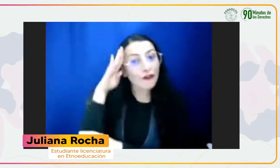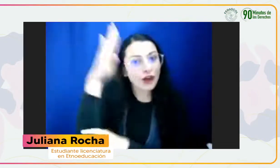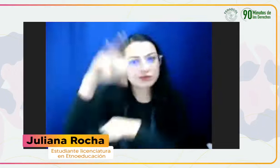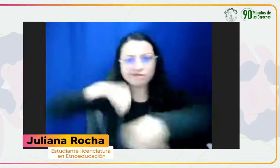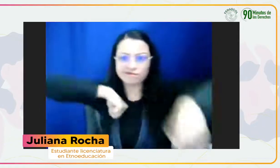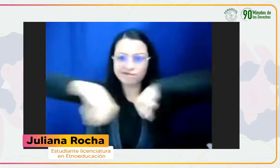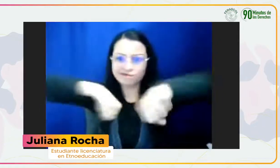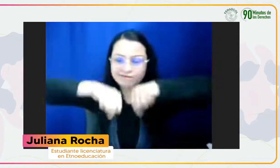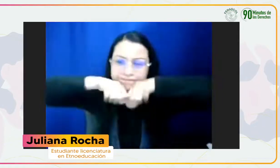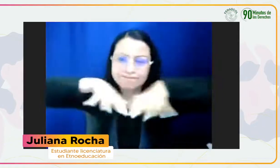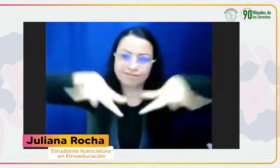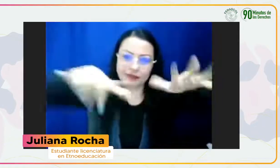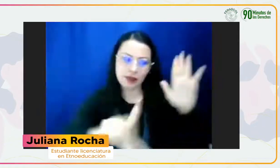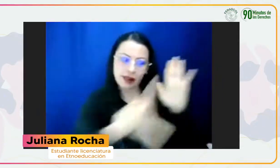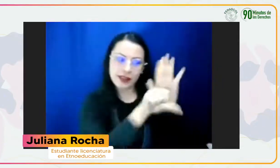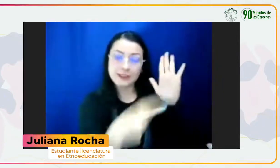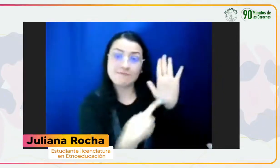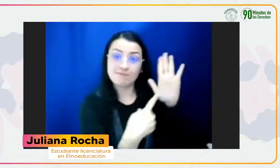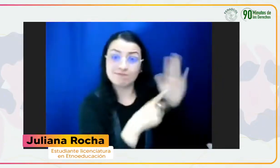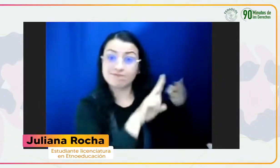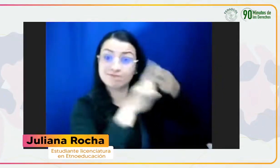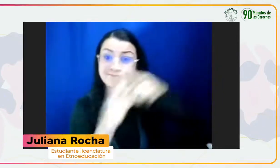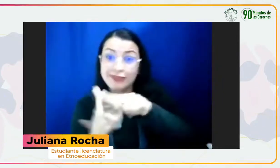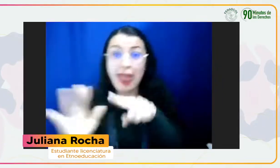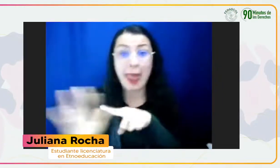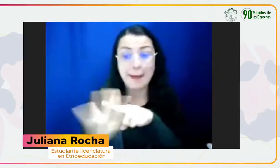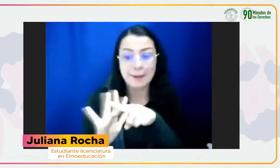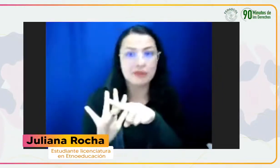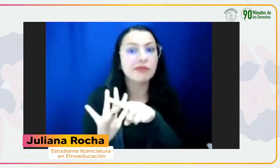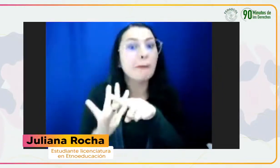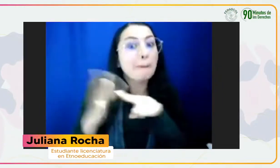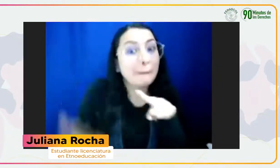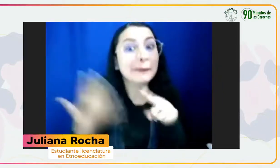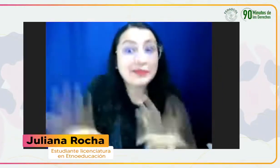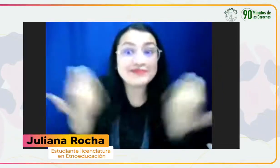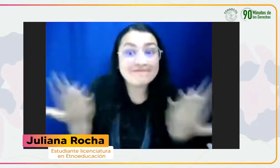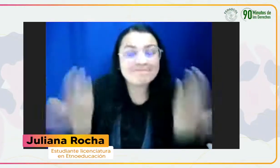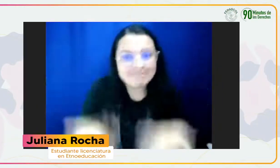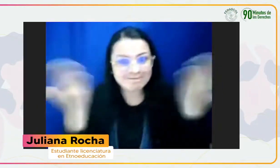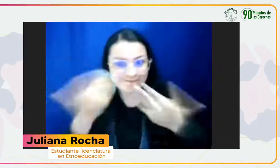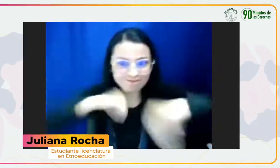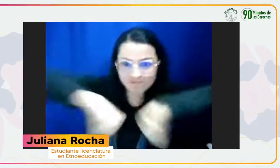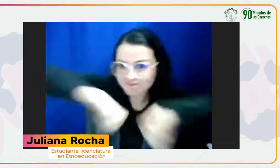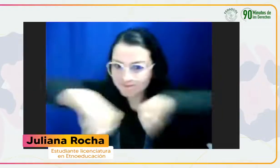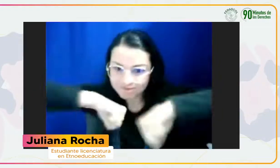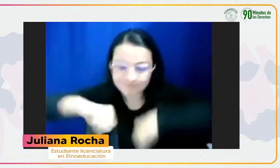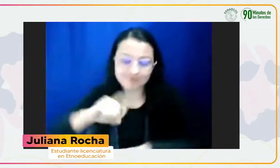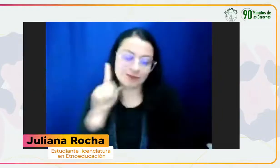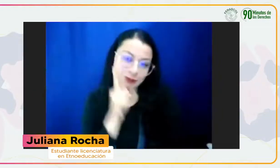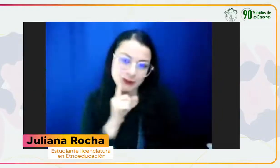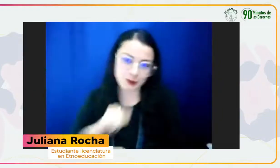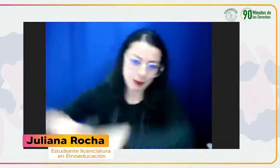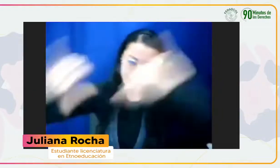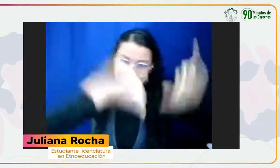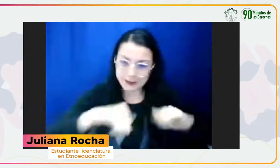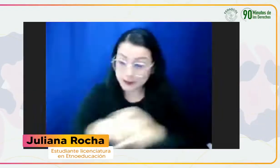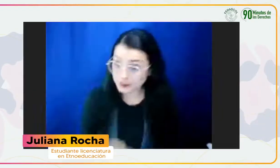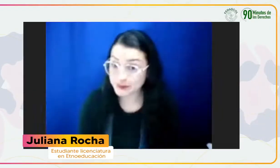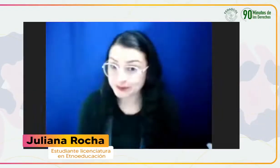esa participación. Espero que todos los que estén viendo puedan reflexionar a la ley que les mencioné y que se pueda aplicar sobre todo. Pero vamos, la idea es que como